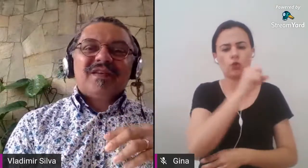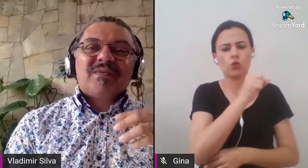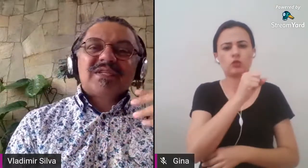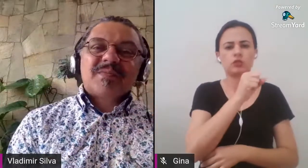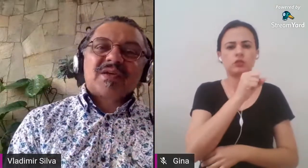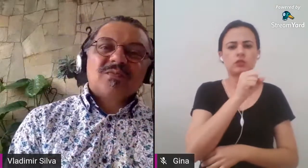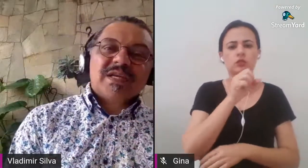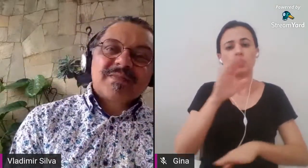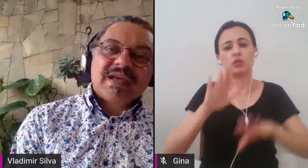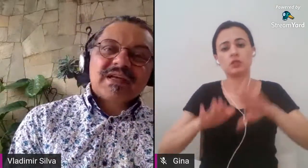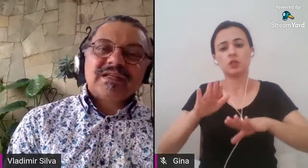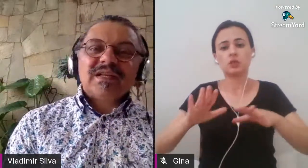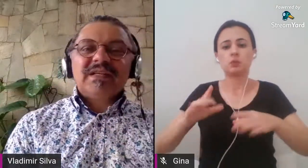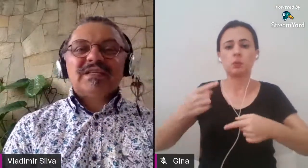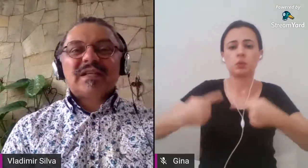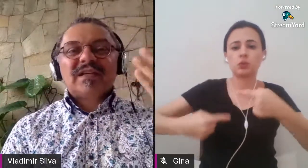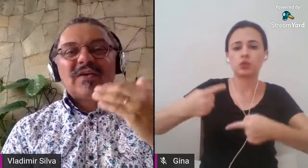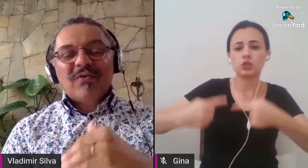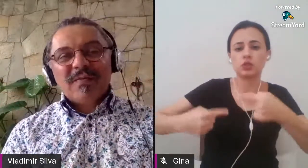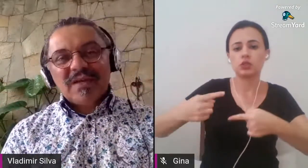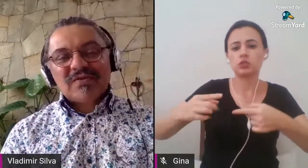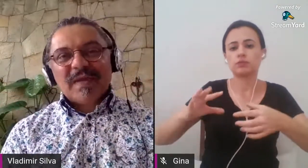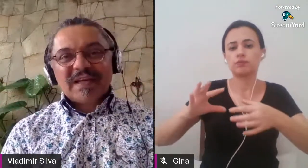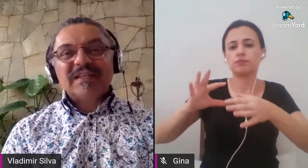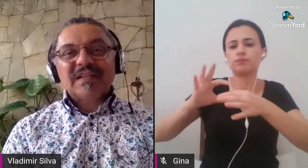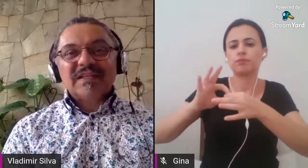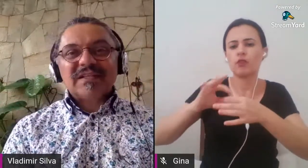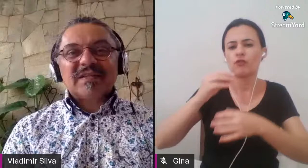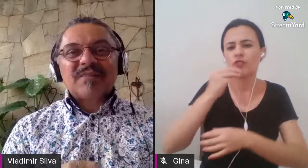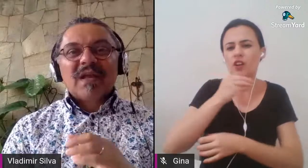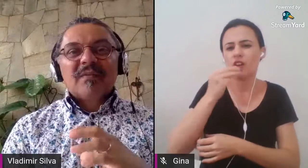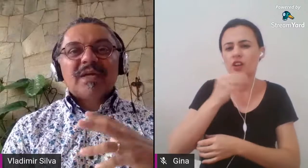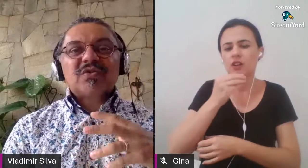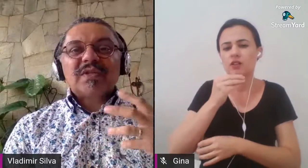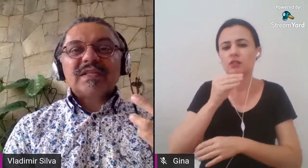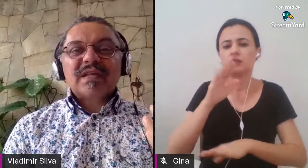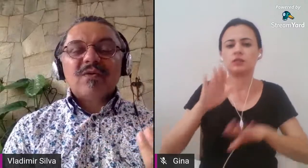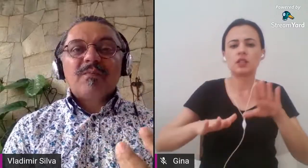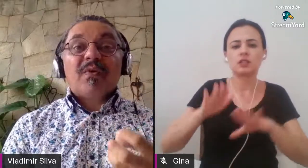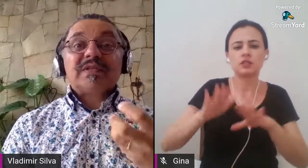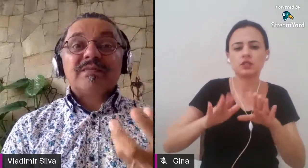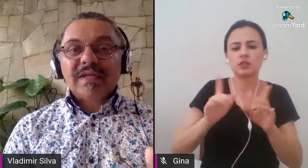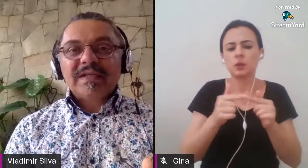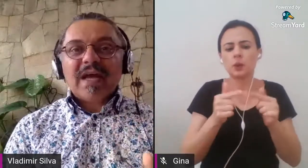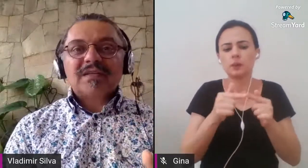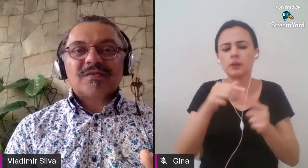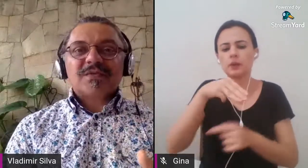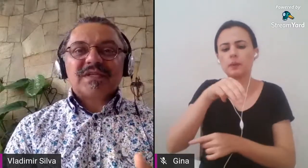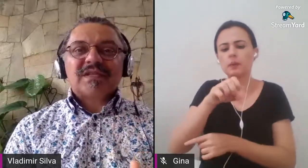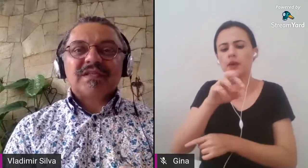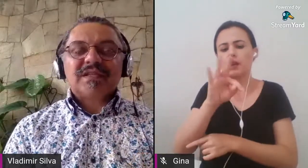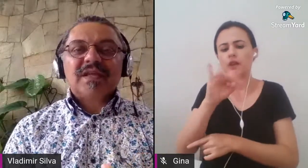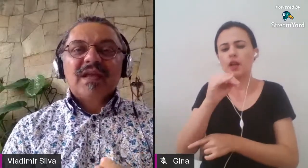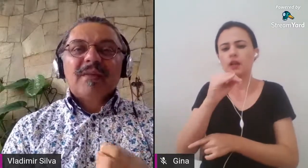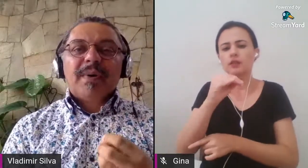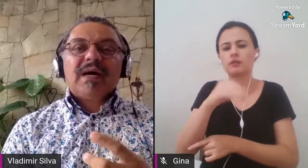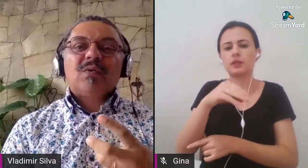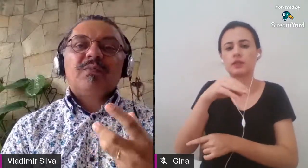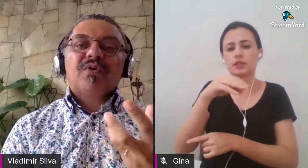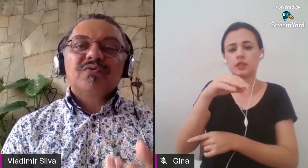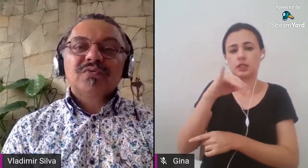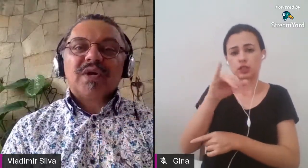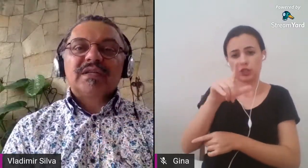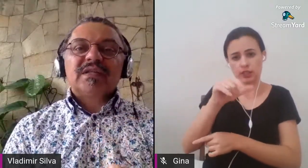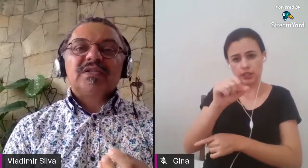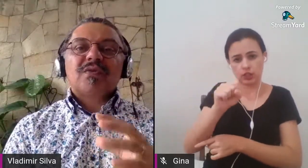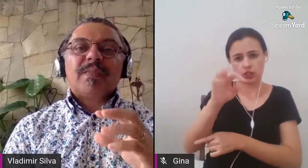menor, haverá um aspecto mais mercantilista ou menos mercantilista. mas todas são possibilidades, vamos dizer assim,